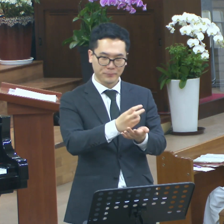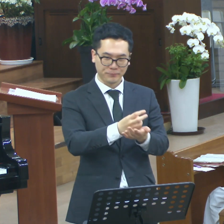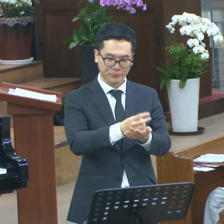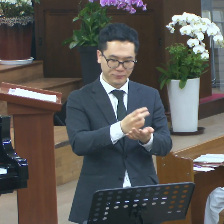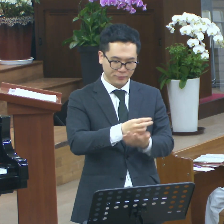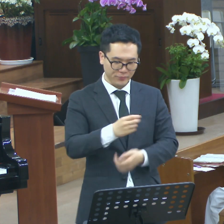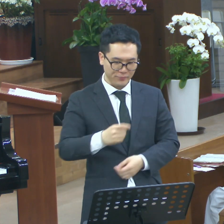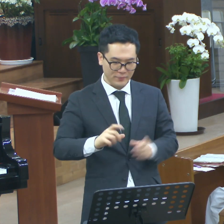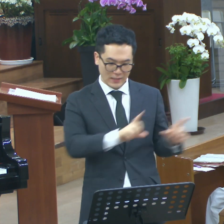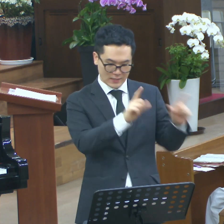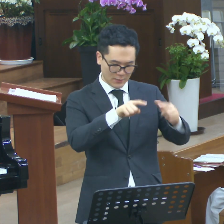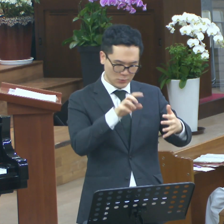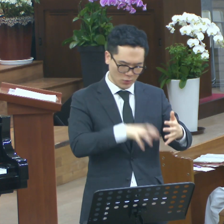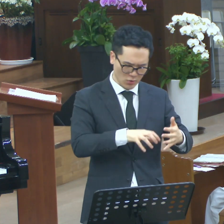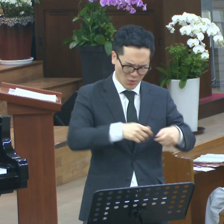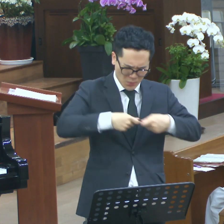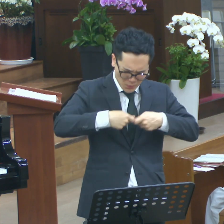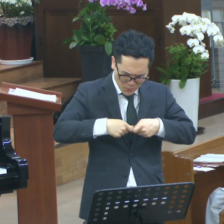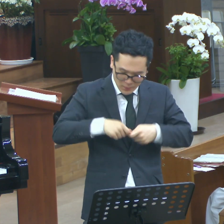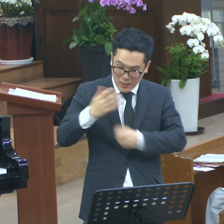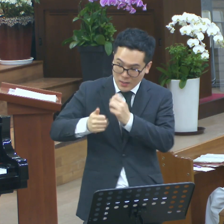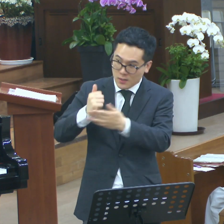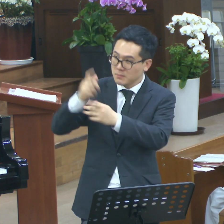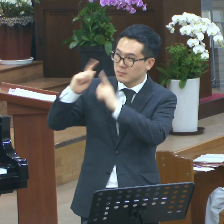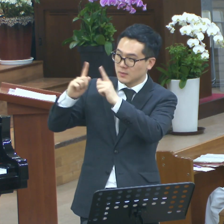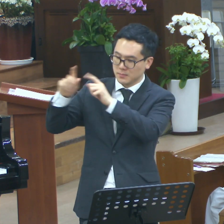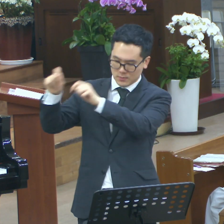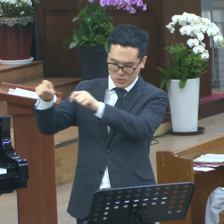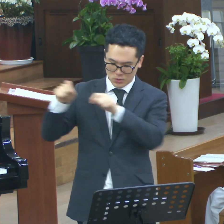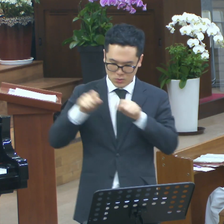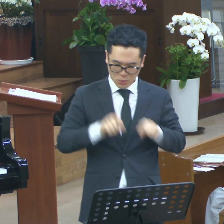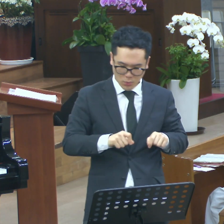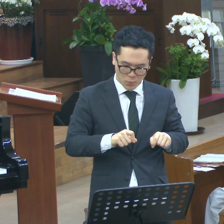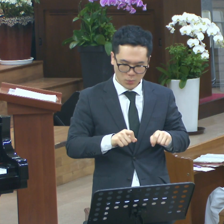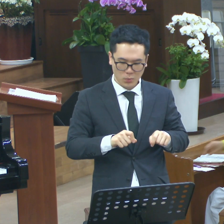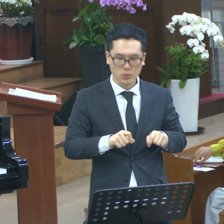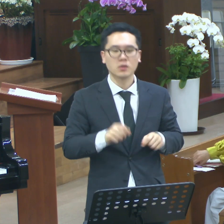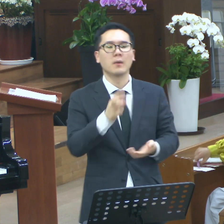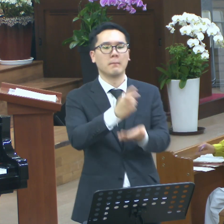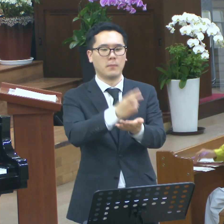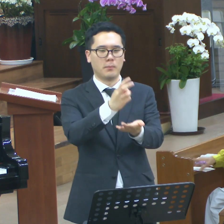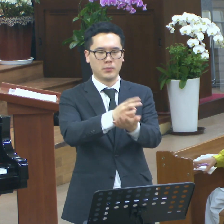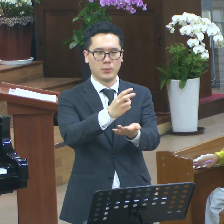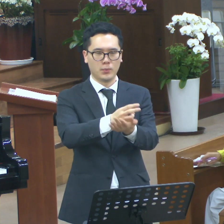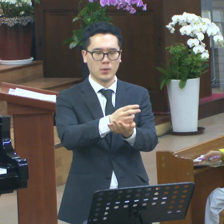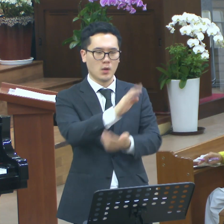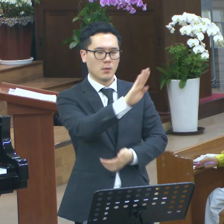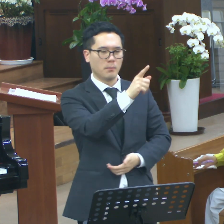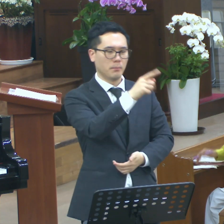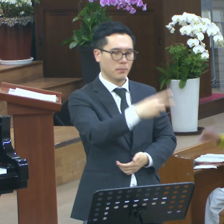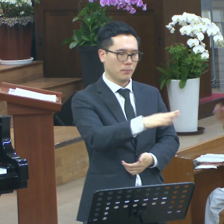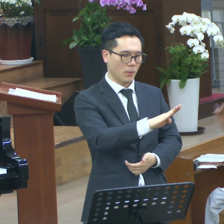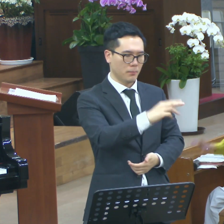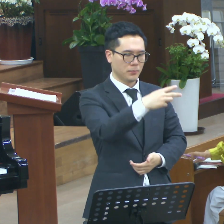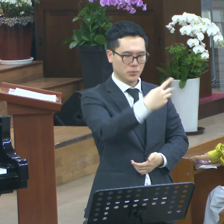속에서 세부적으로 하나님 말씀을 적용해야 될 그 부분을 법도라고 얘기하고요. 율례는 하나님을